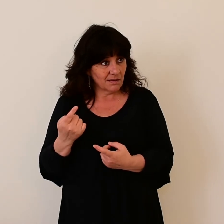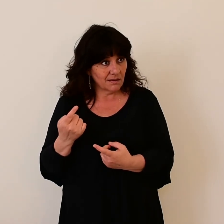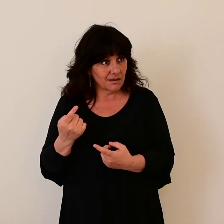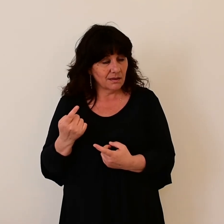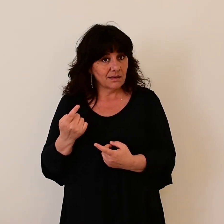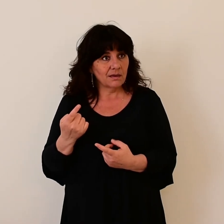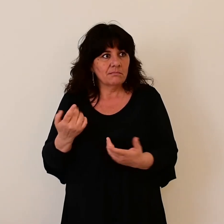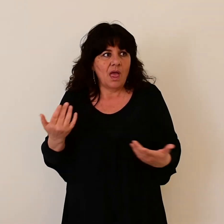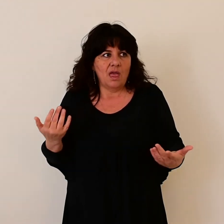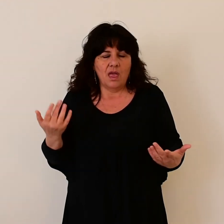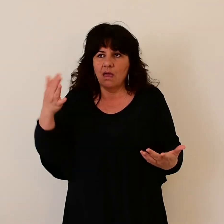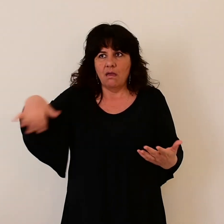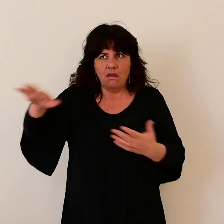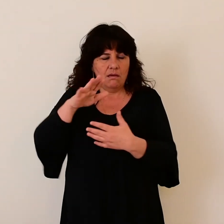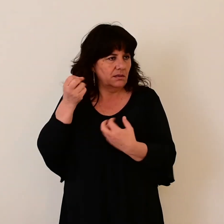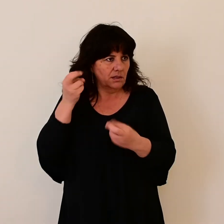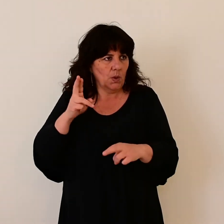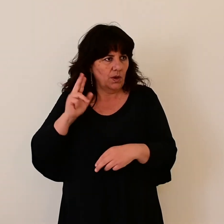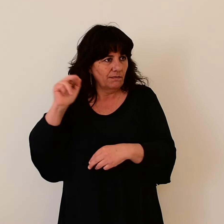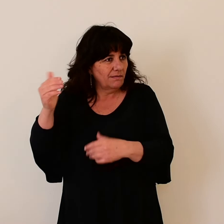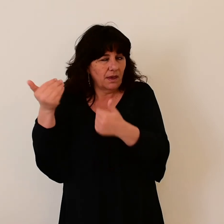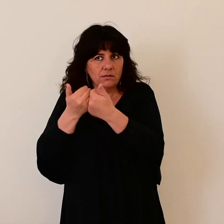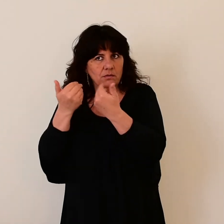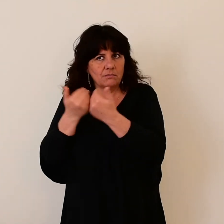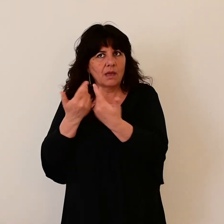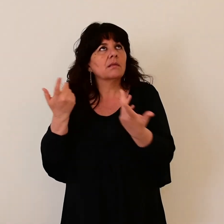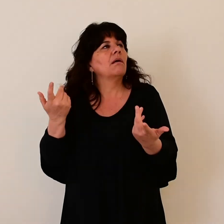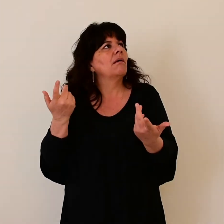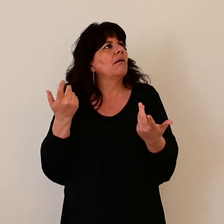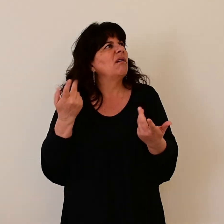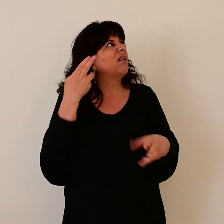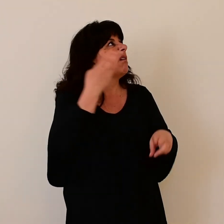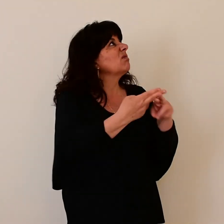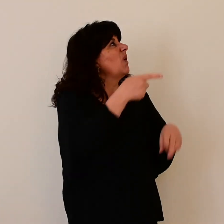Ils vont me demander, « Quel est son nom ?» Que leur répondrai-je?